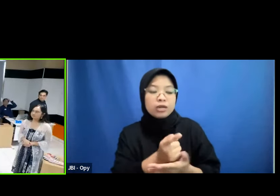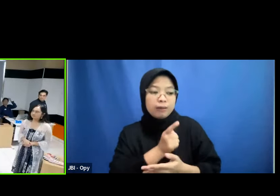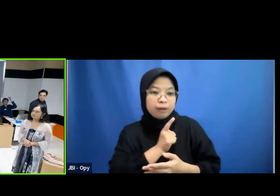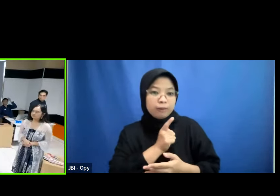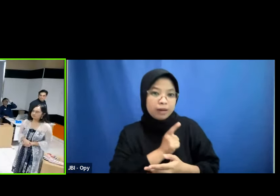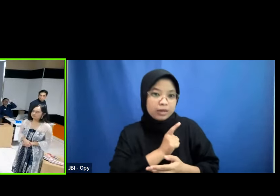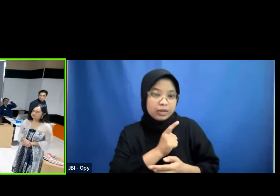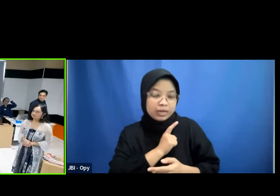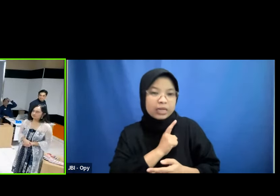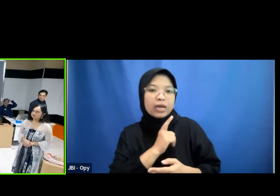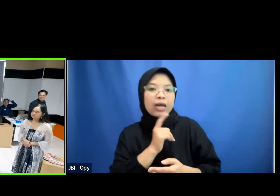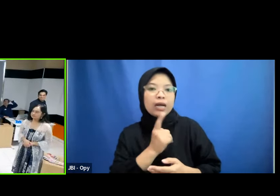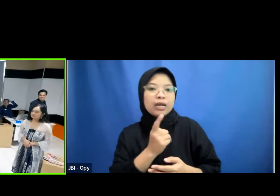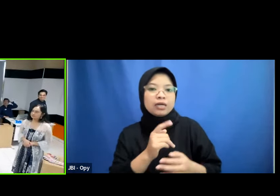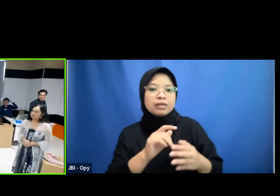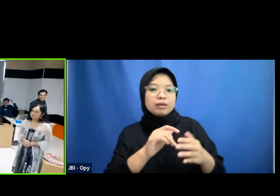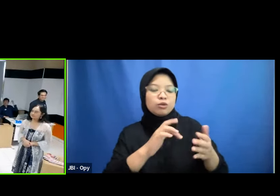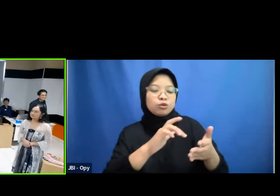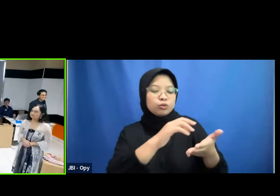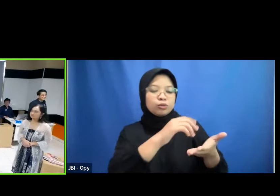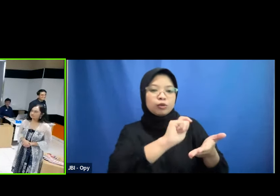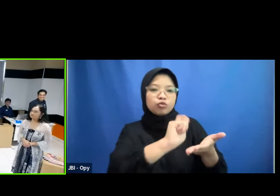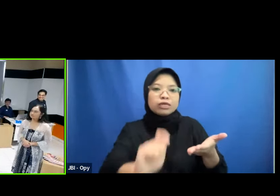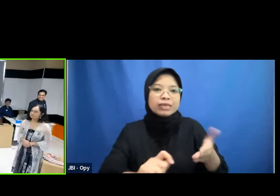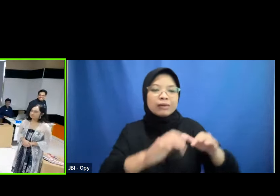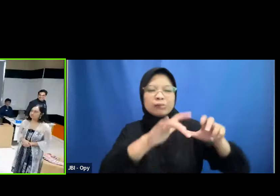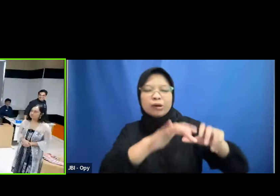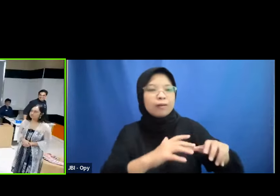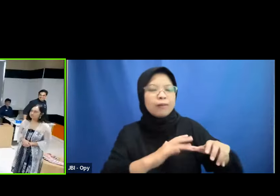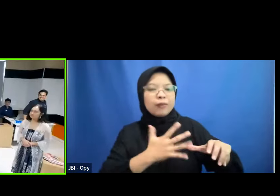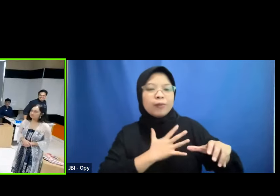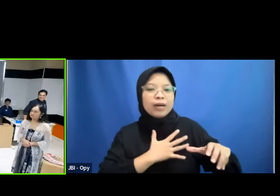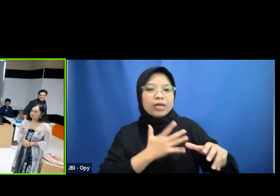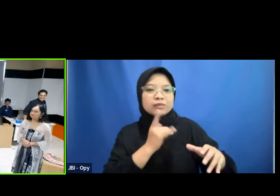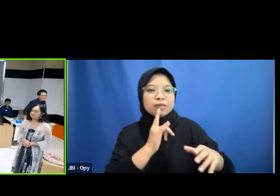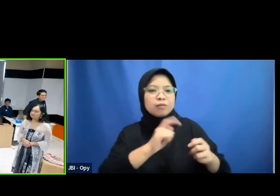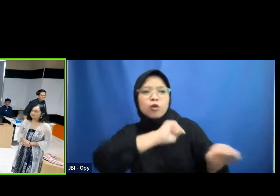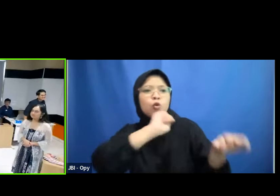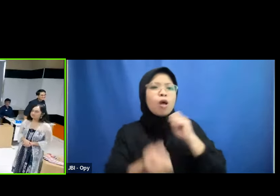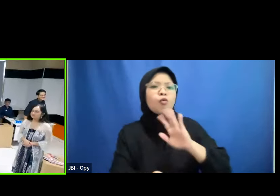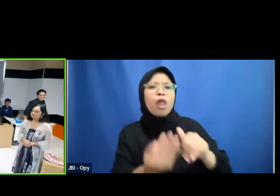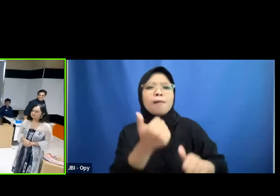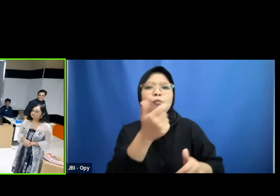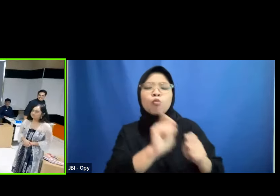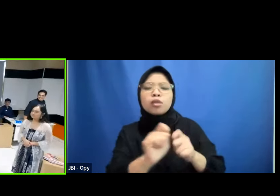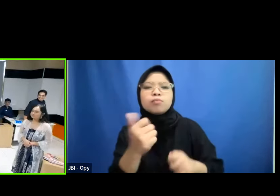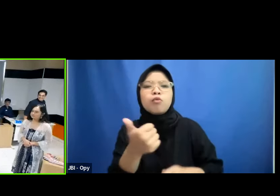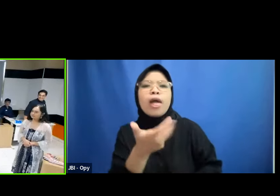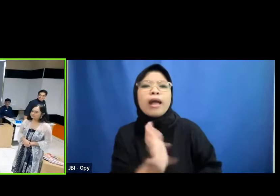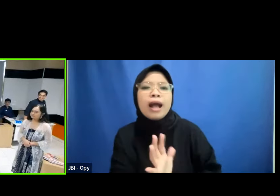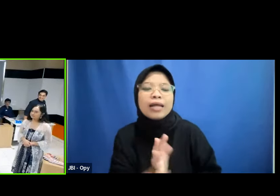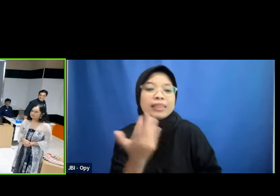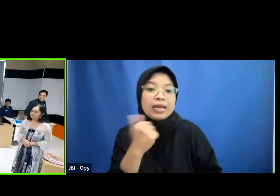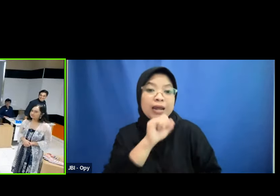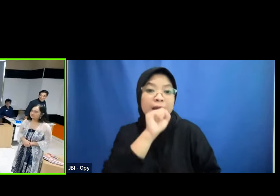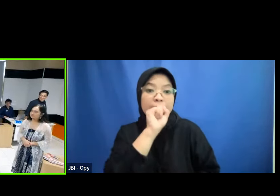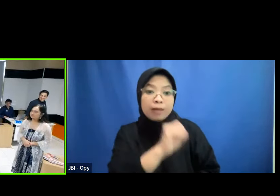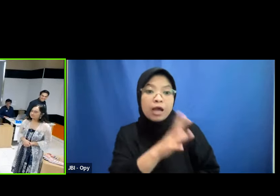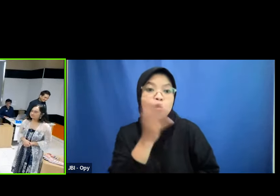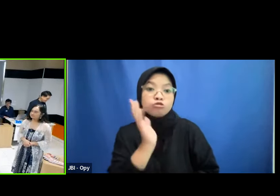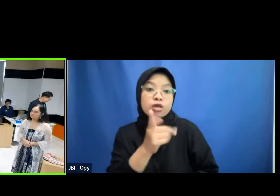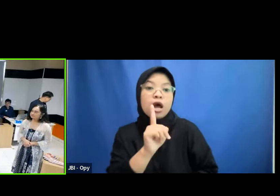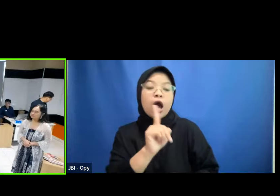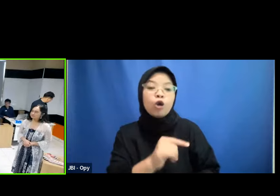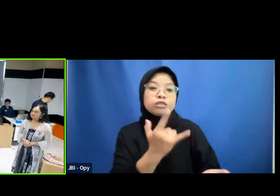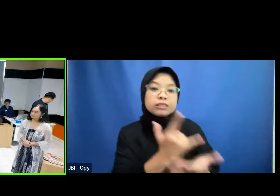agak banyak meragukan si saya agak pengin boleh bikin ulang enggak si-nya jadi mungkin Tadi udah sempat diomongin Ya kita harus